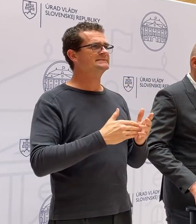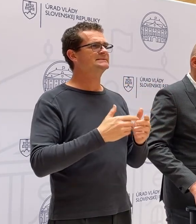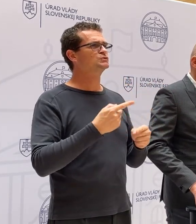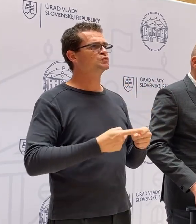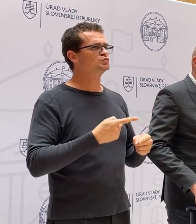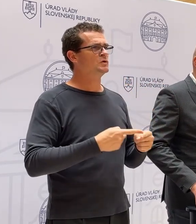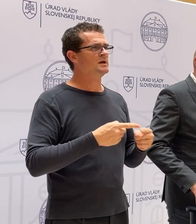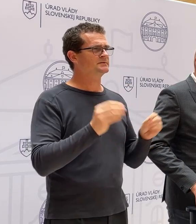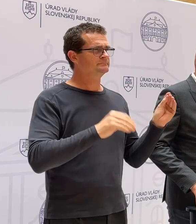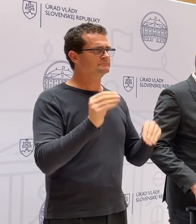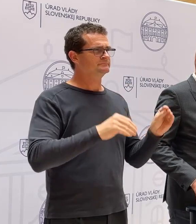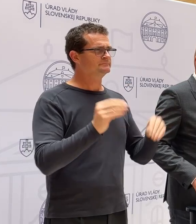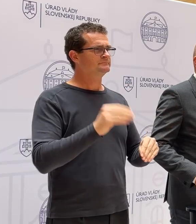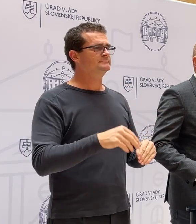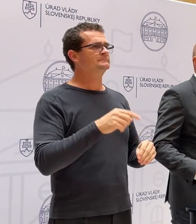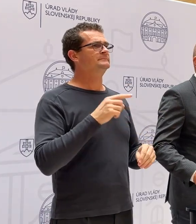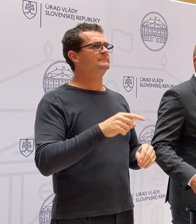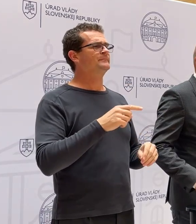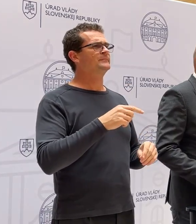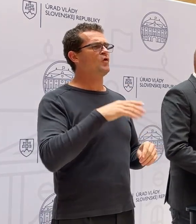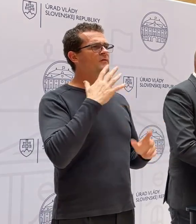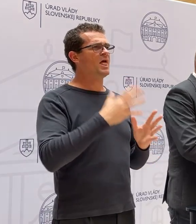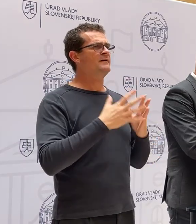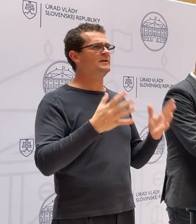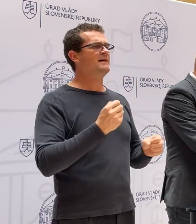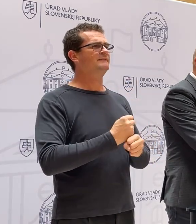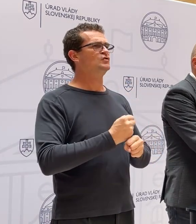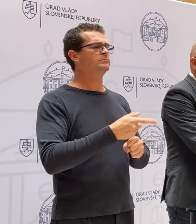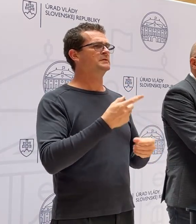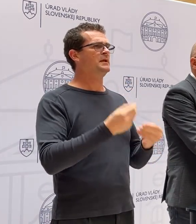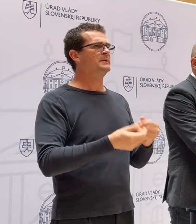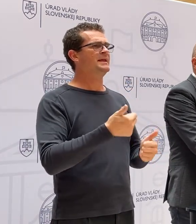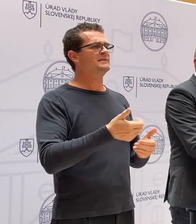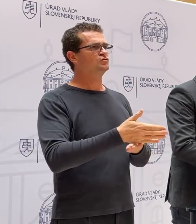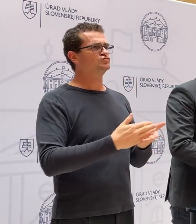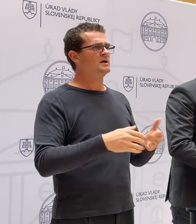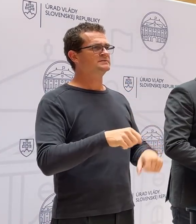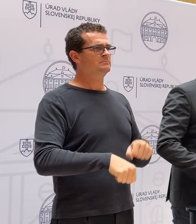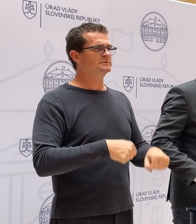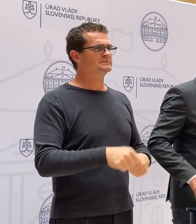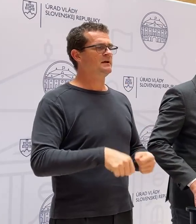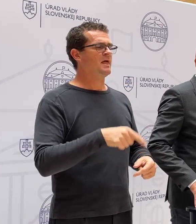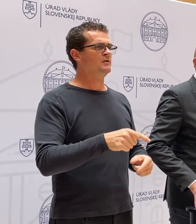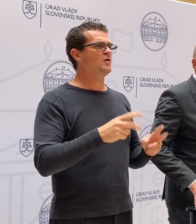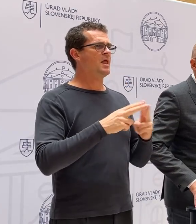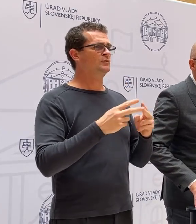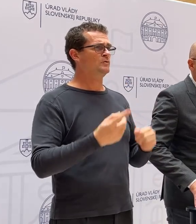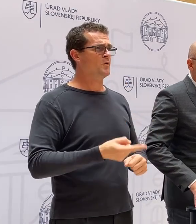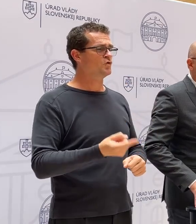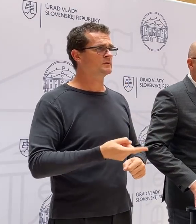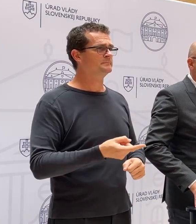dielov. A je to niečo mnoho komplexnejšie, ako vyrobiť, povedzme, iba jednu časť bicykla, aj keď je to